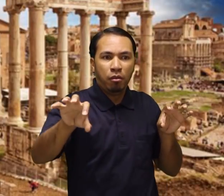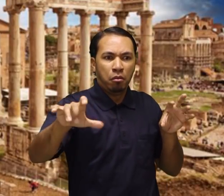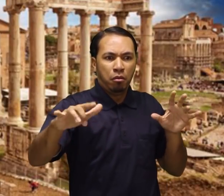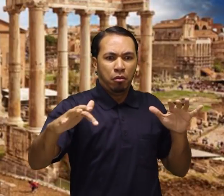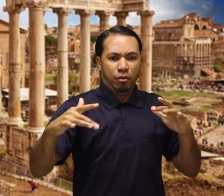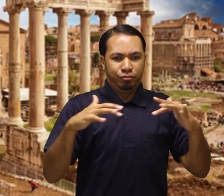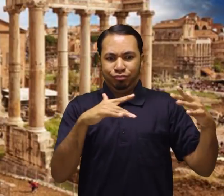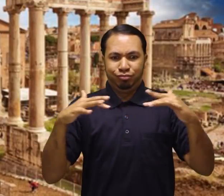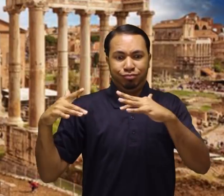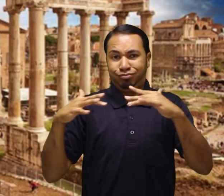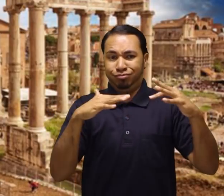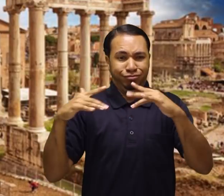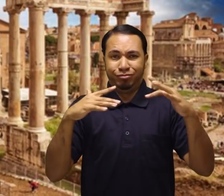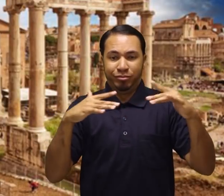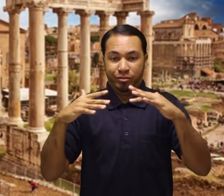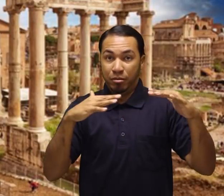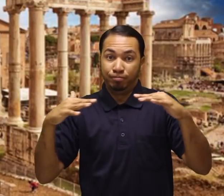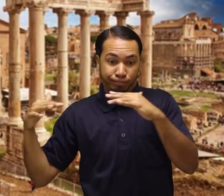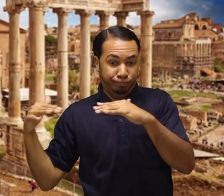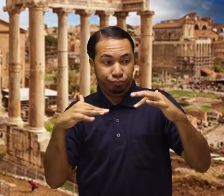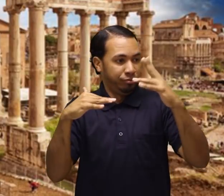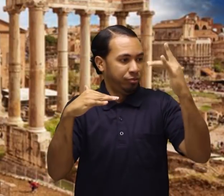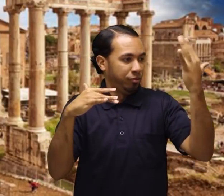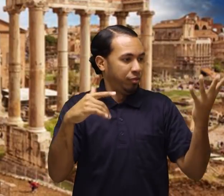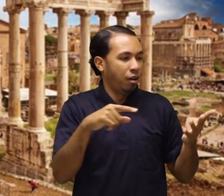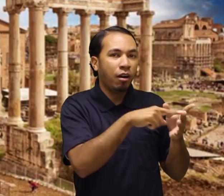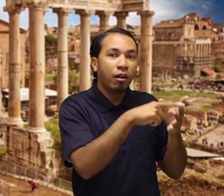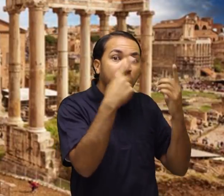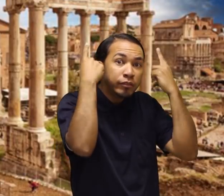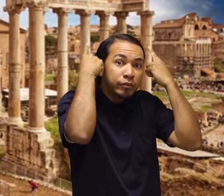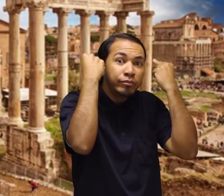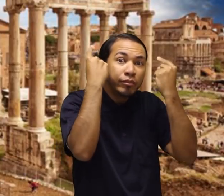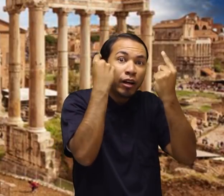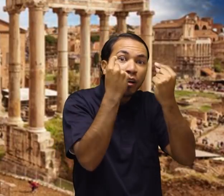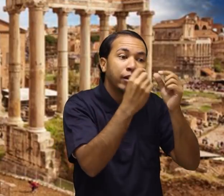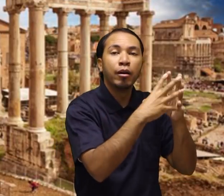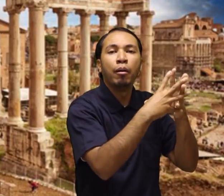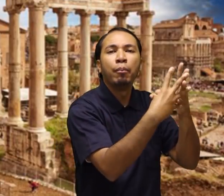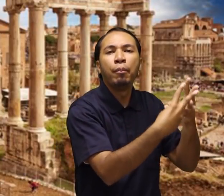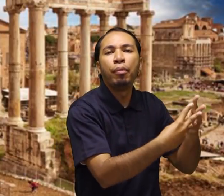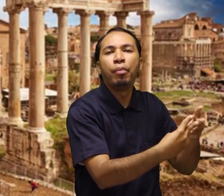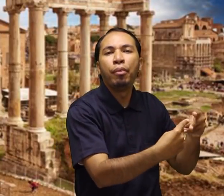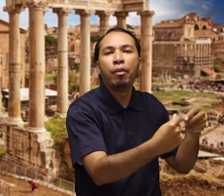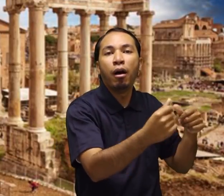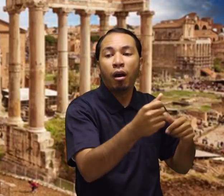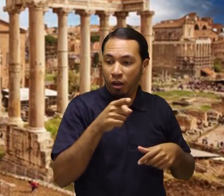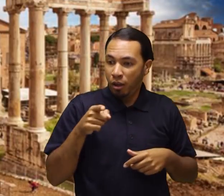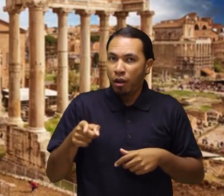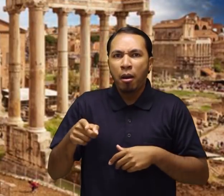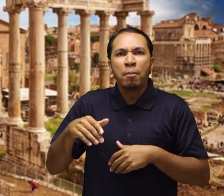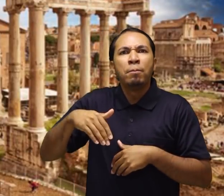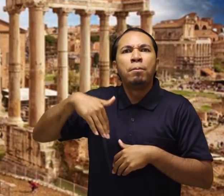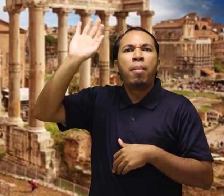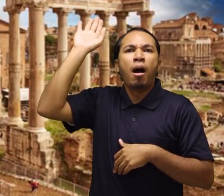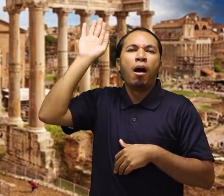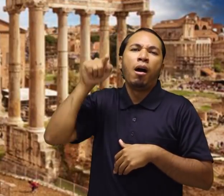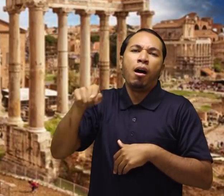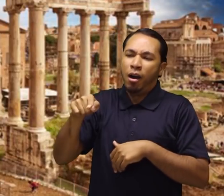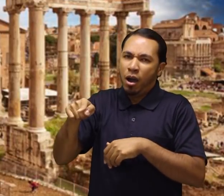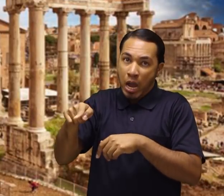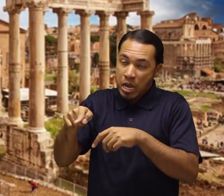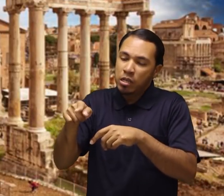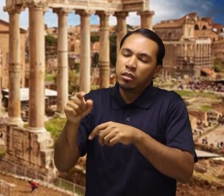Que entrou em guerra com a Grécia, vencendo e se tornando um império poderoso.